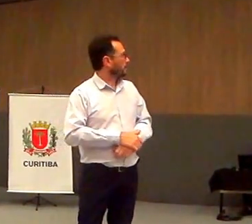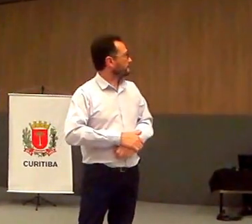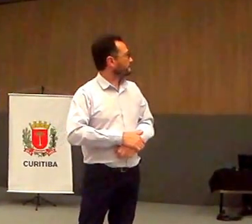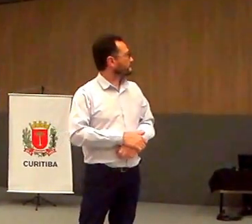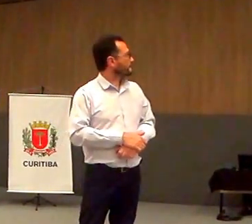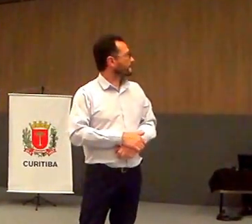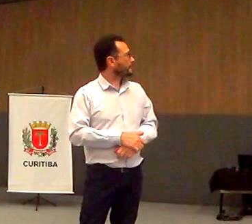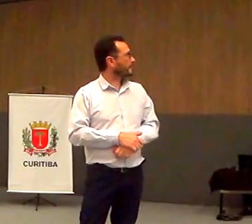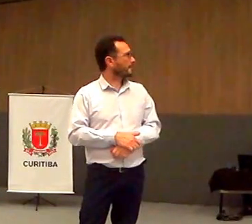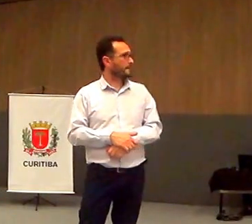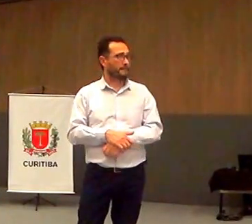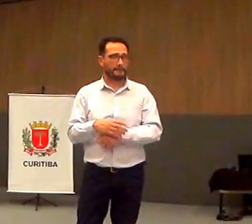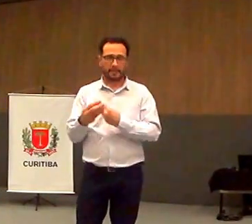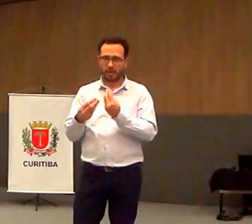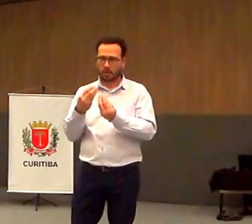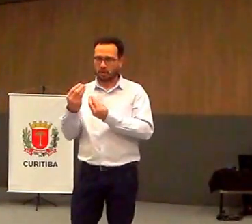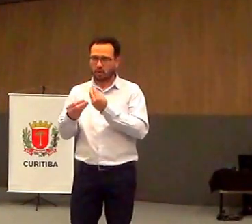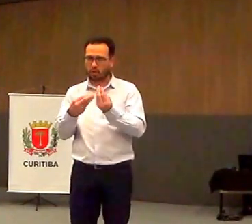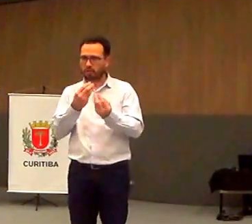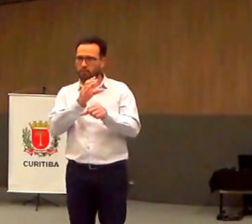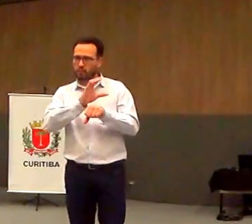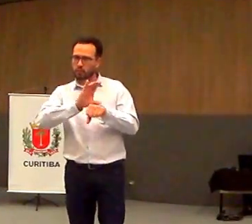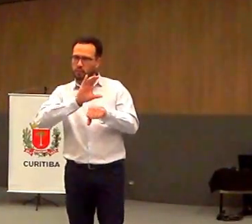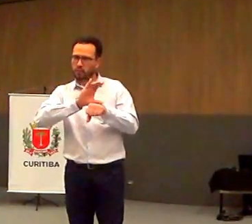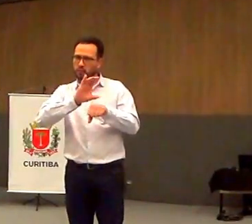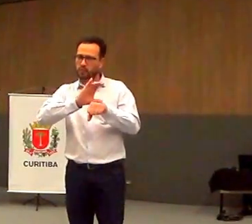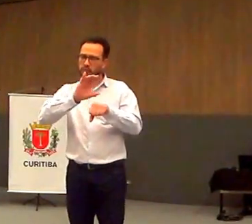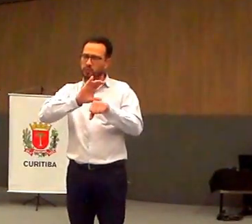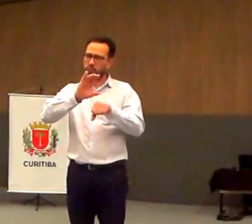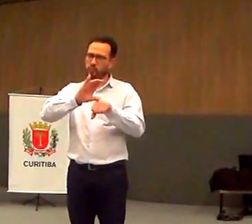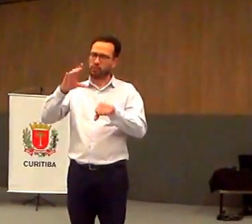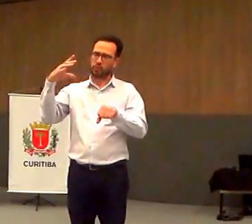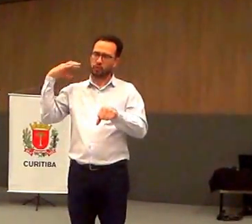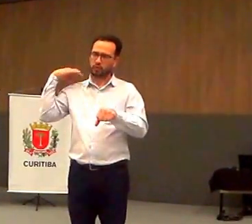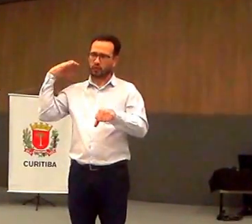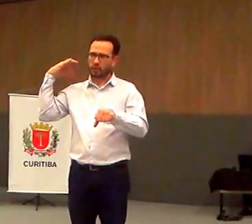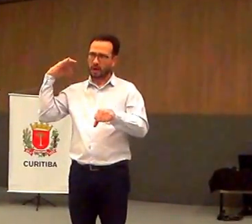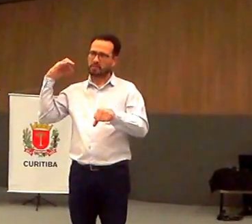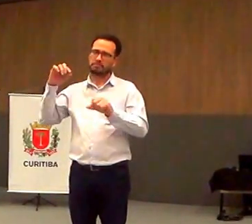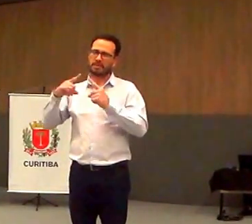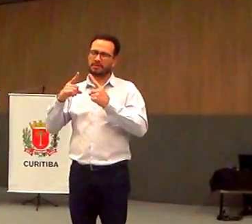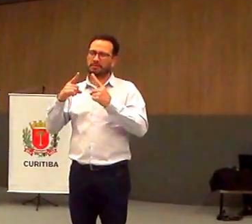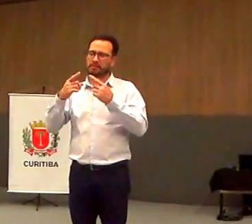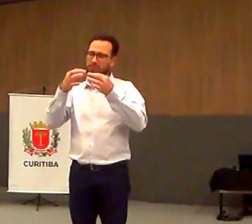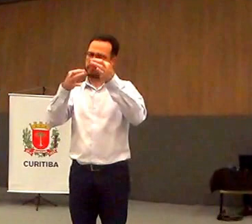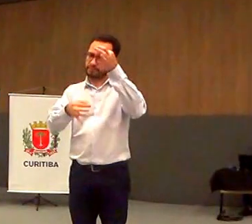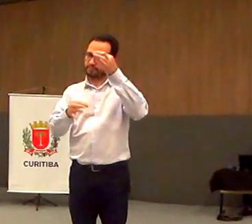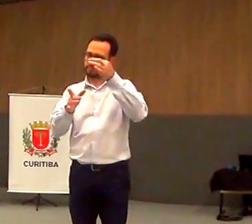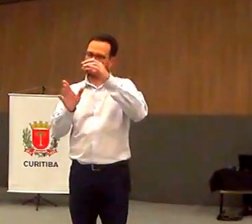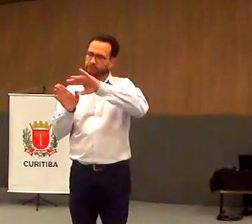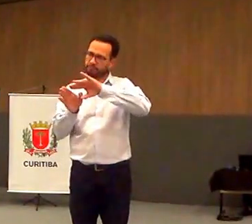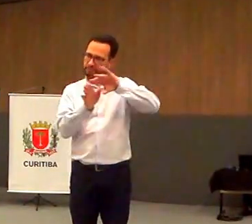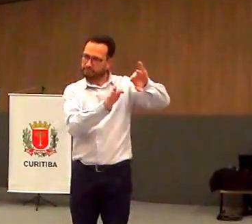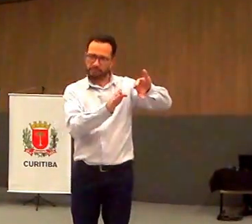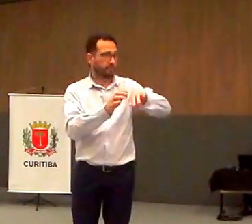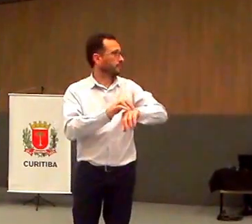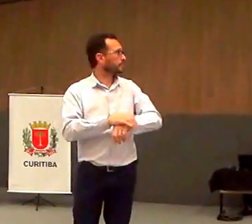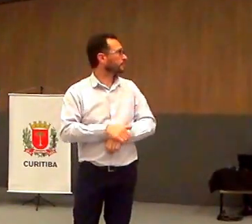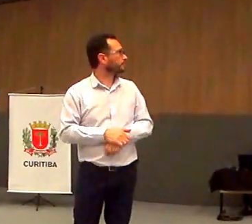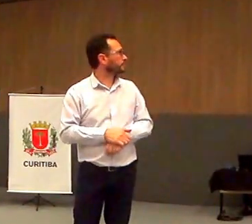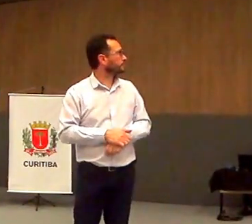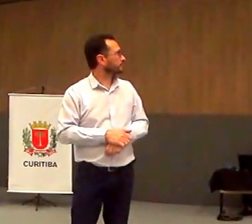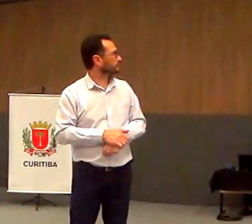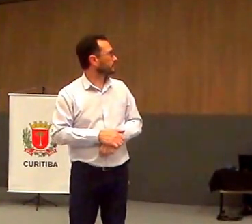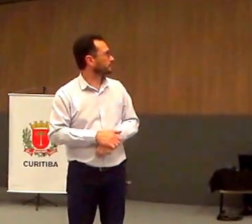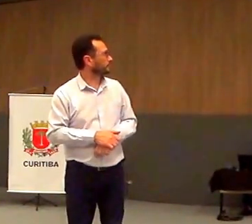Aqui um pouquinho sobre a capacitação dos voluntários, eu vou passar essa parte, ok? Não vou destacar aqui, né? É, já hoje um rapaz